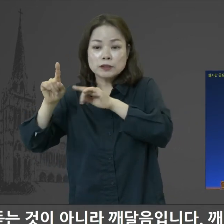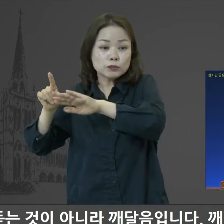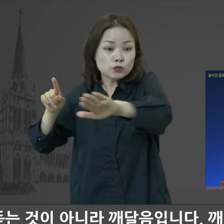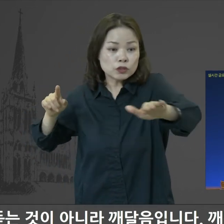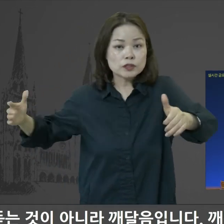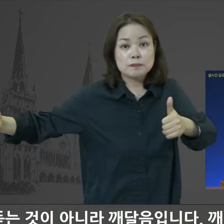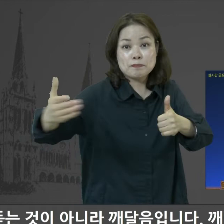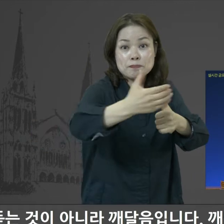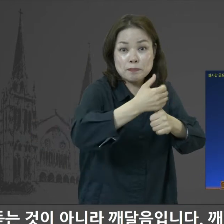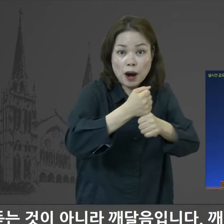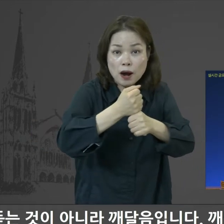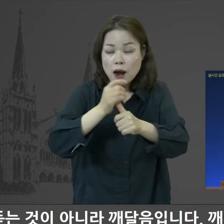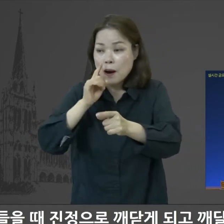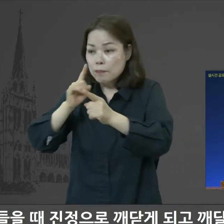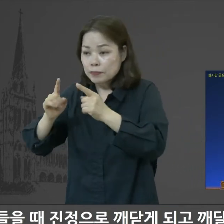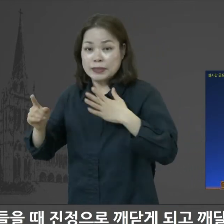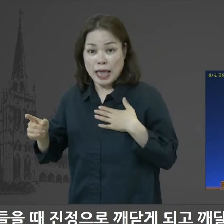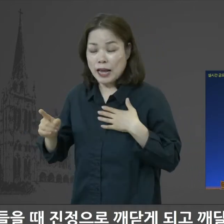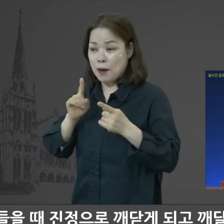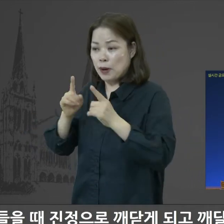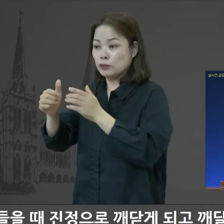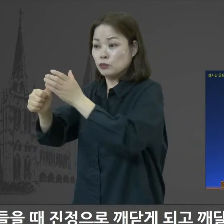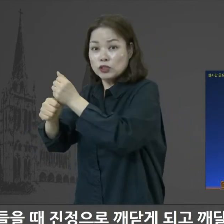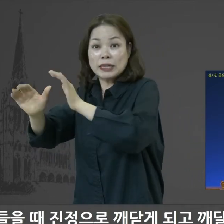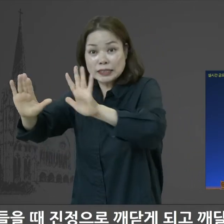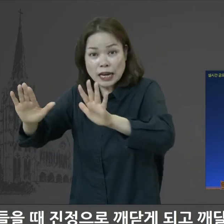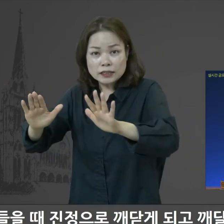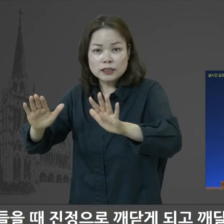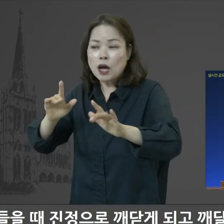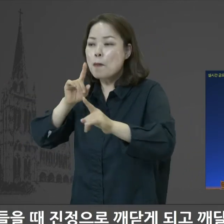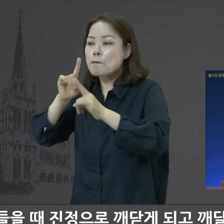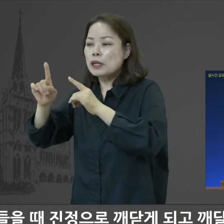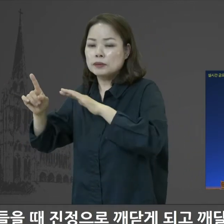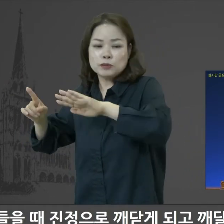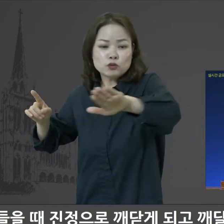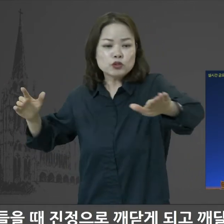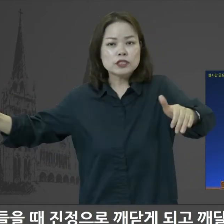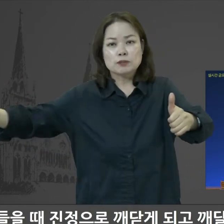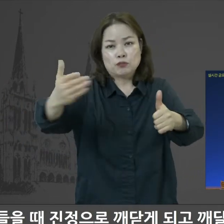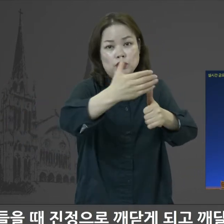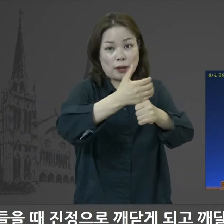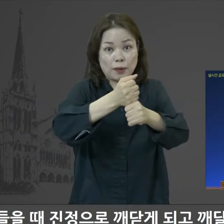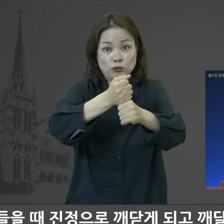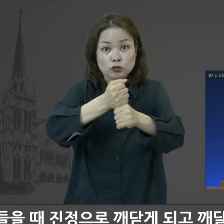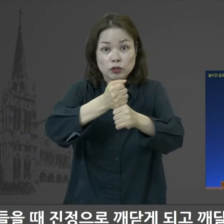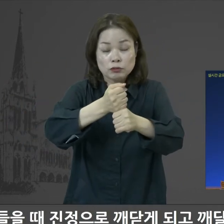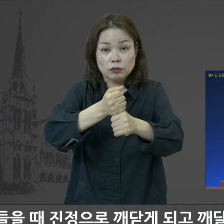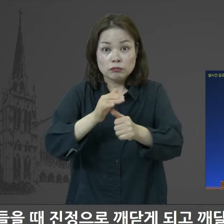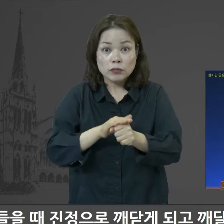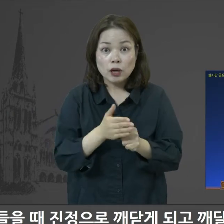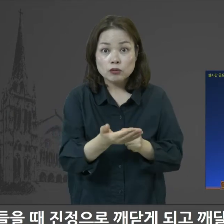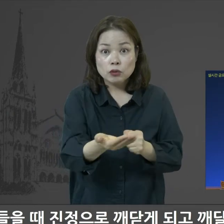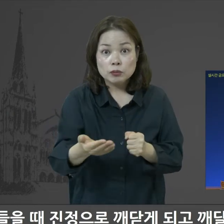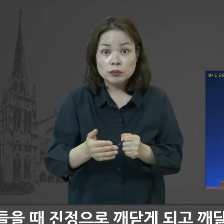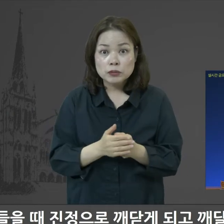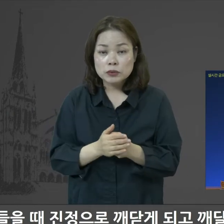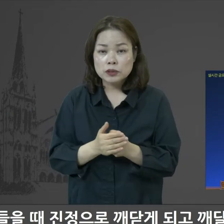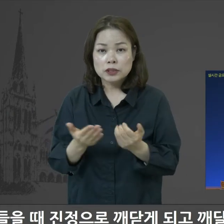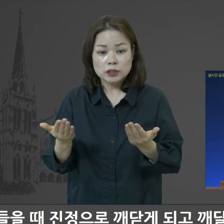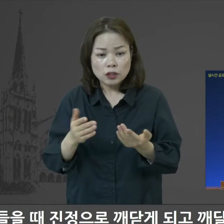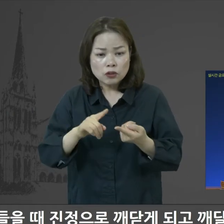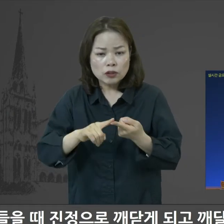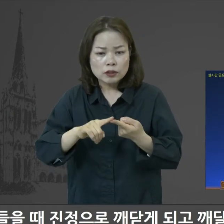표현합니다. 내가 말씀을 붙든 게 아니고 말씀이 나를 붙잡았다 이렇게 표현합니다. 사랑하는 여러분, 이